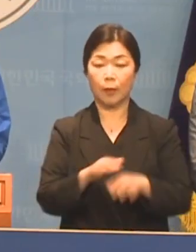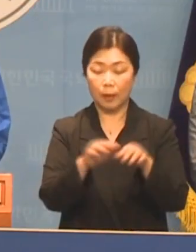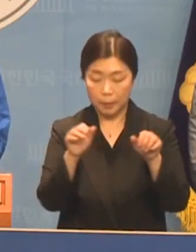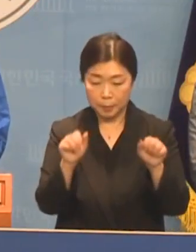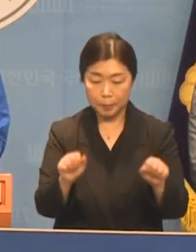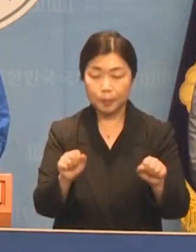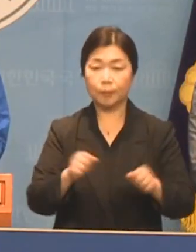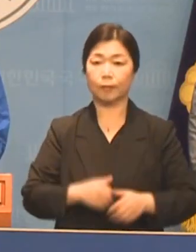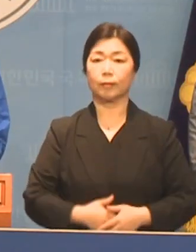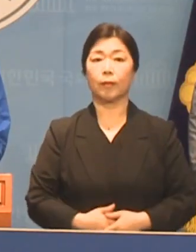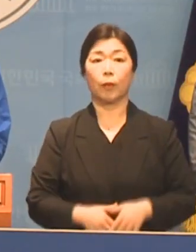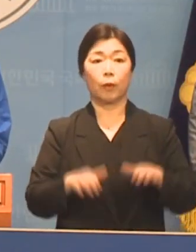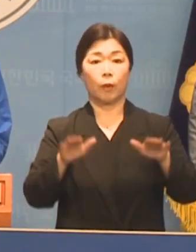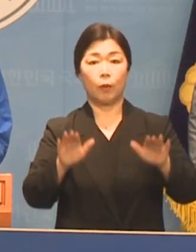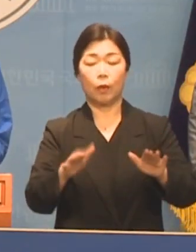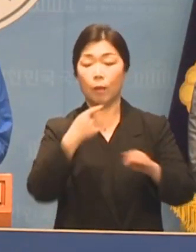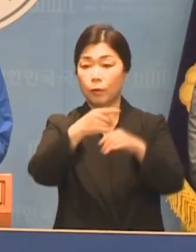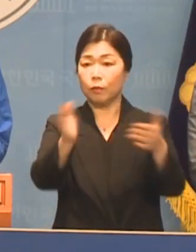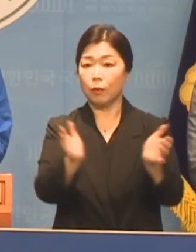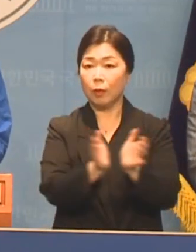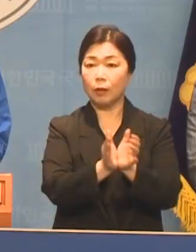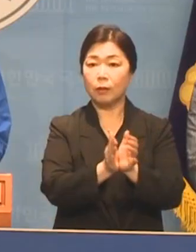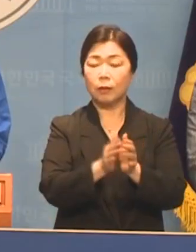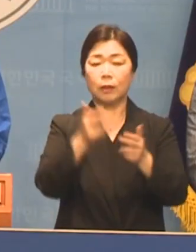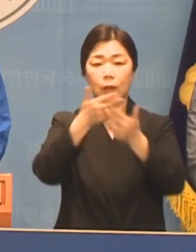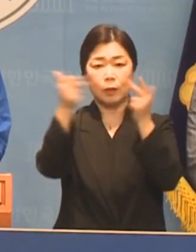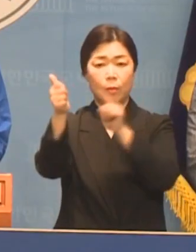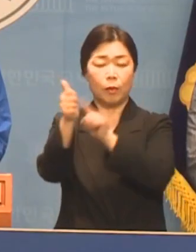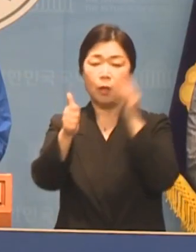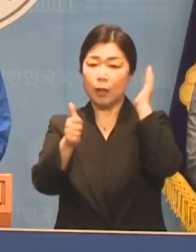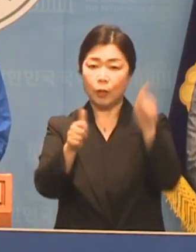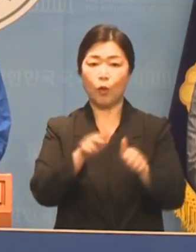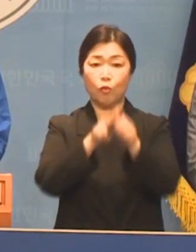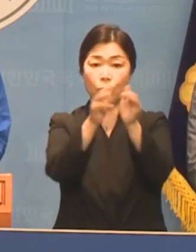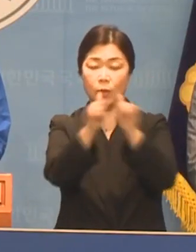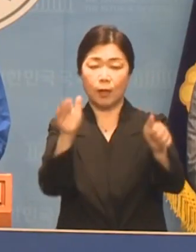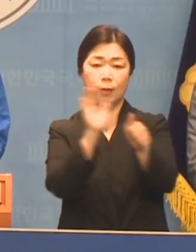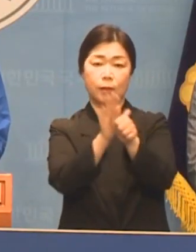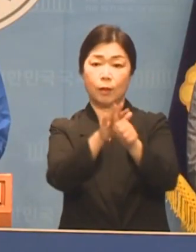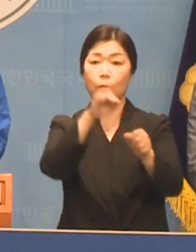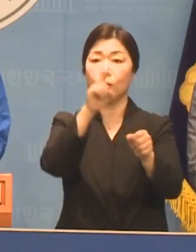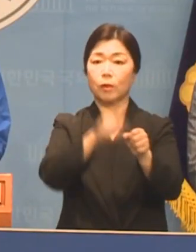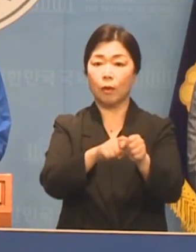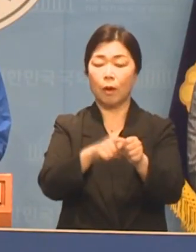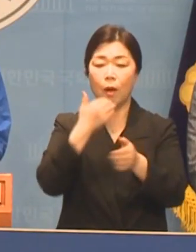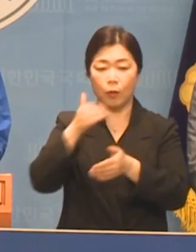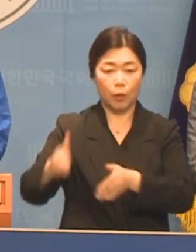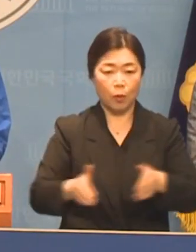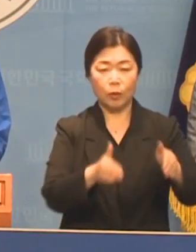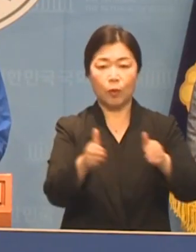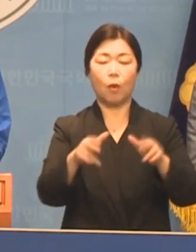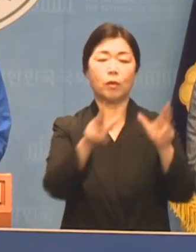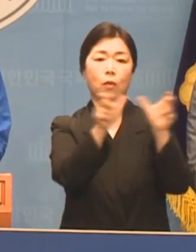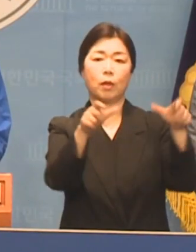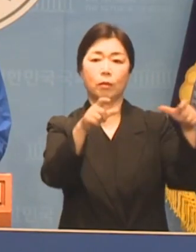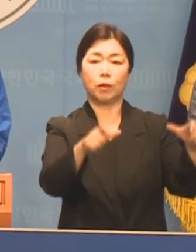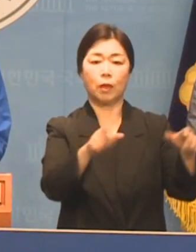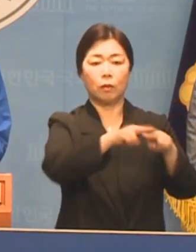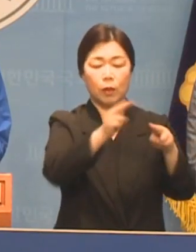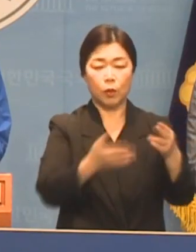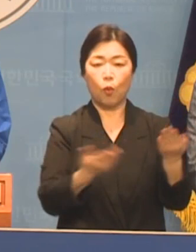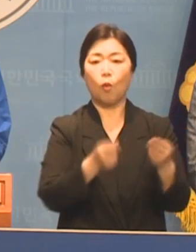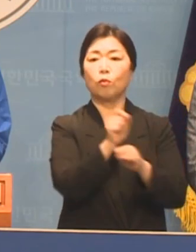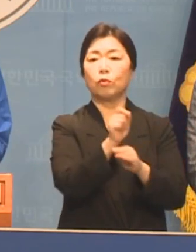안녕하십니까. 오늘 더불어민주당 이재명 대통령 후보를 지지하는 경기도 성남시